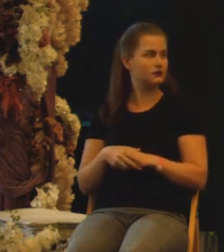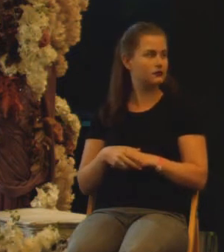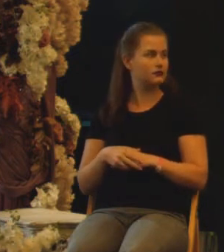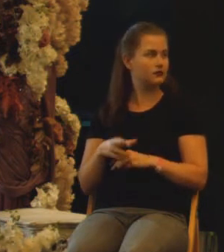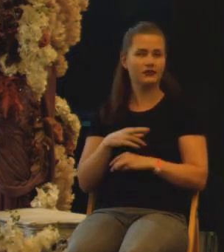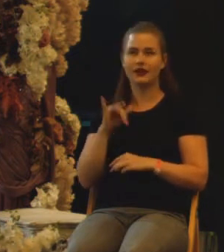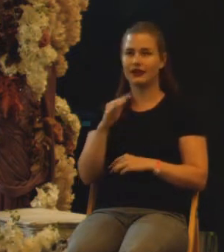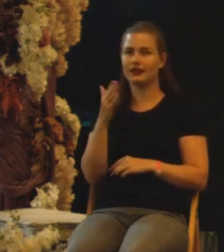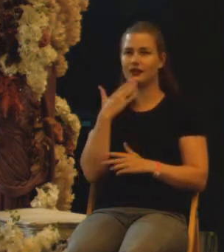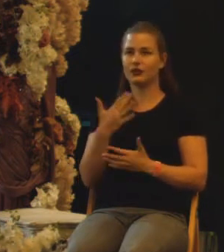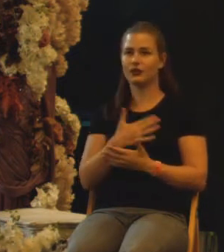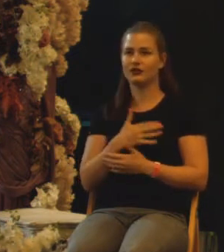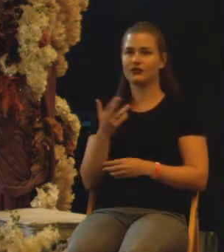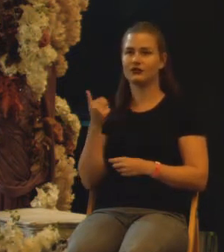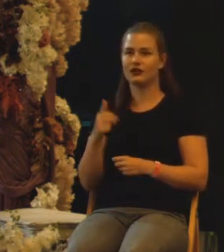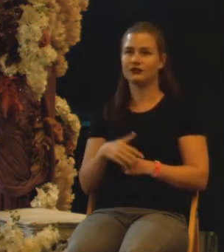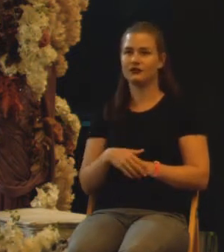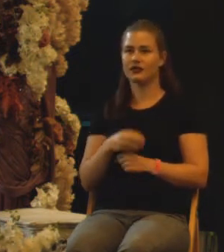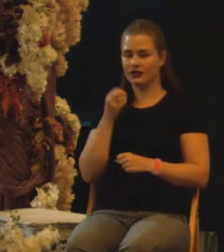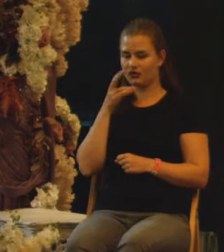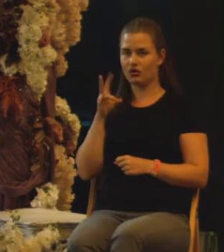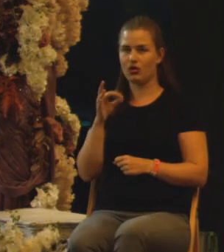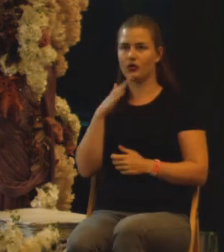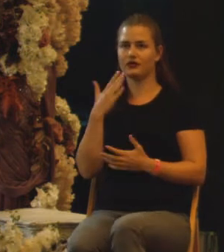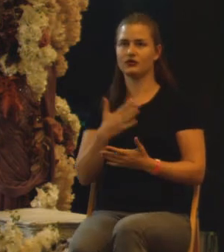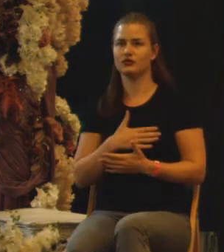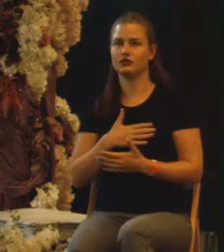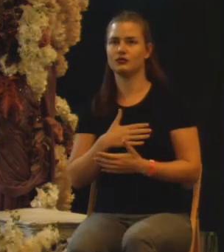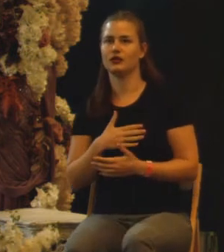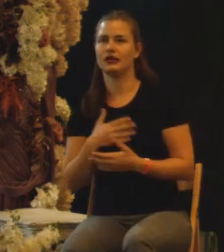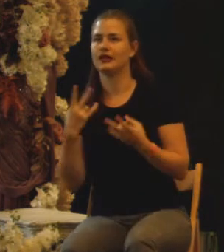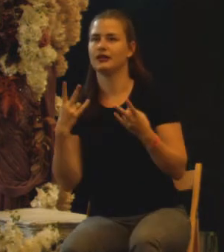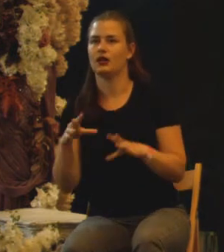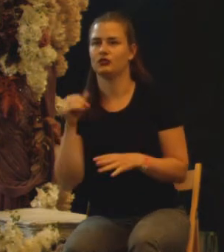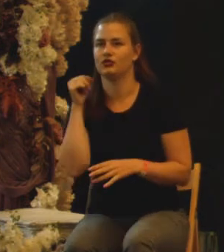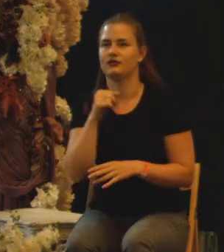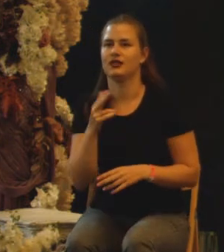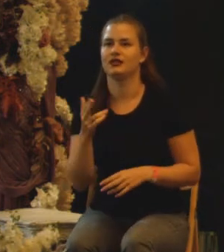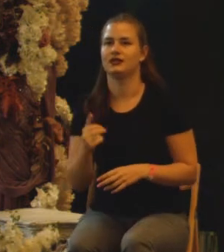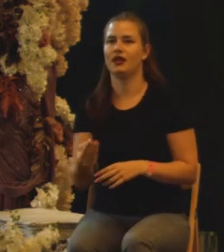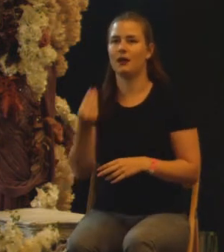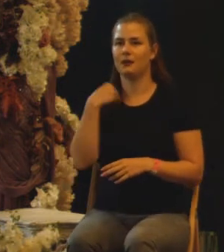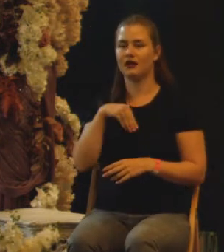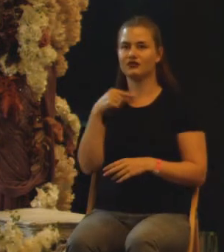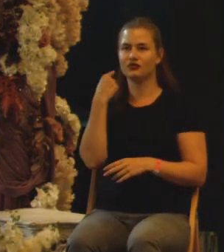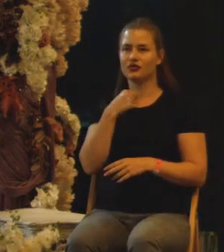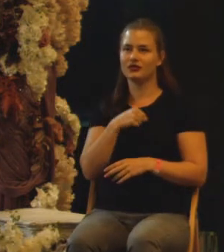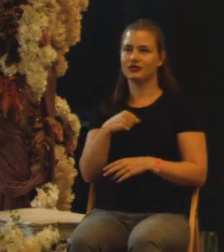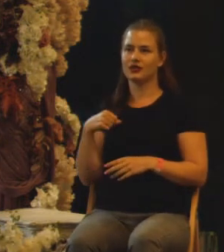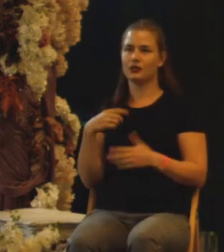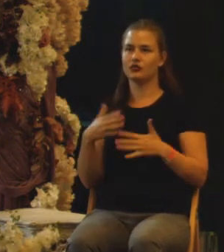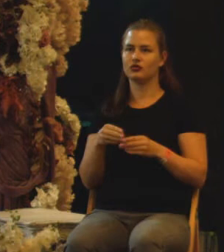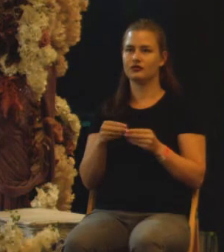Я думаю, и ты любишь, да? Хорошо, но ты любишь, я понимаю, не надо жевать их. Положил в рот, и они сами